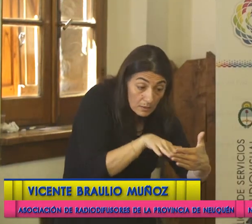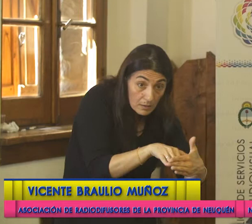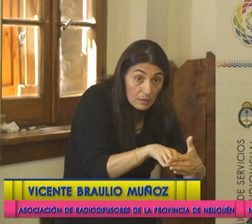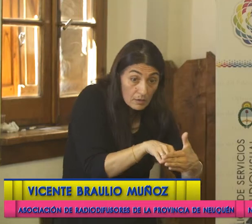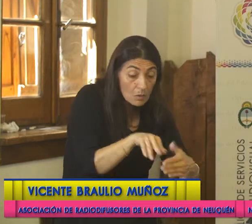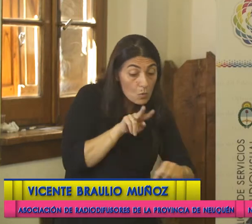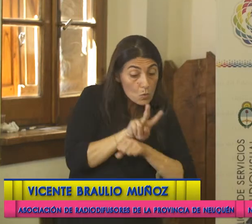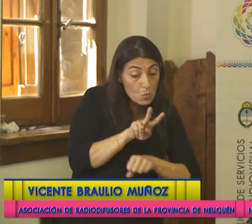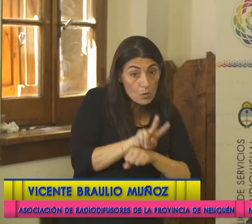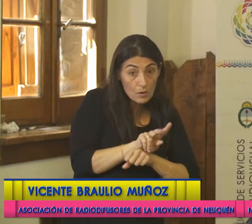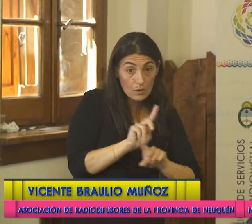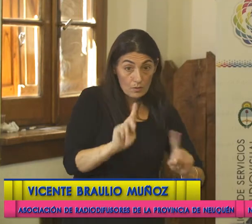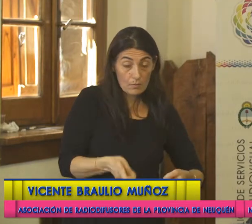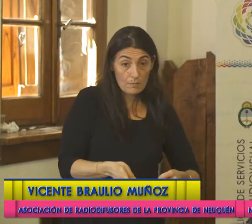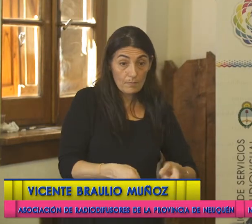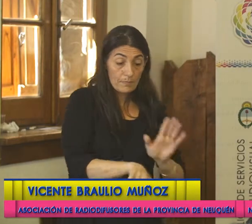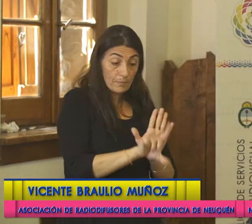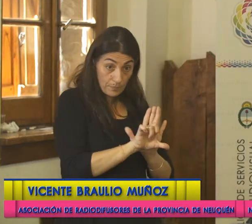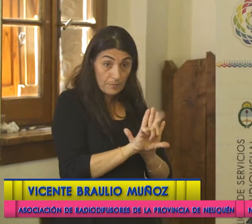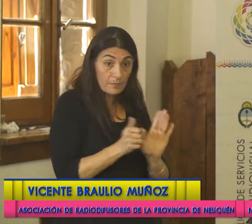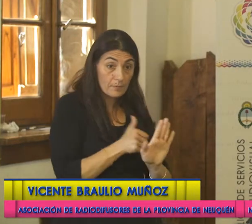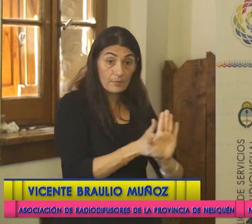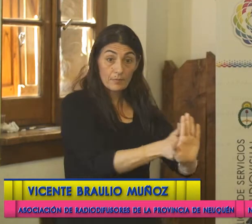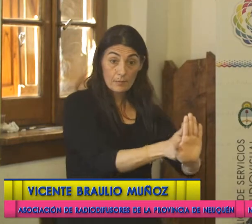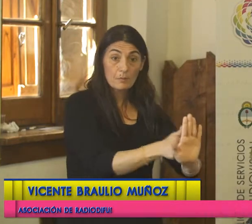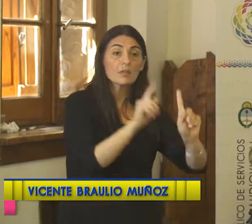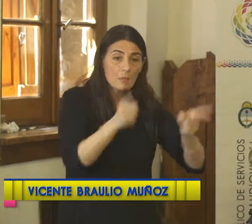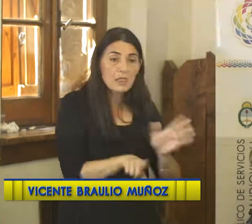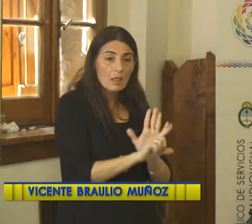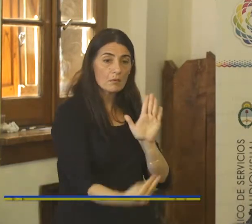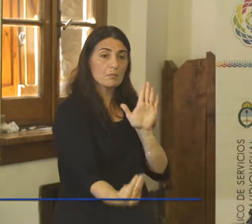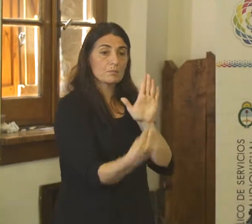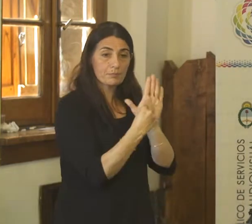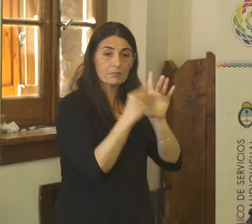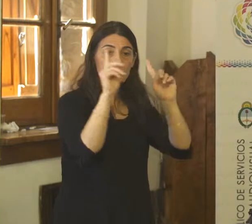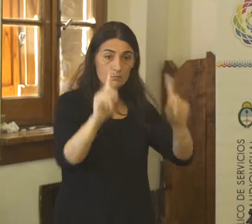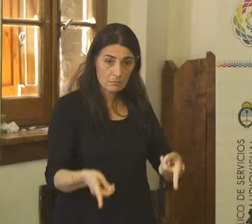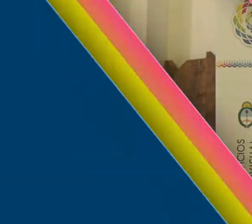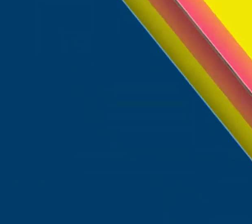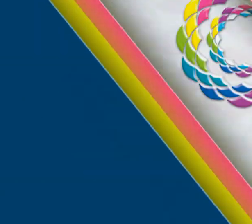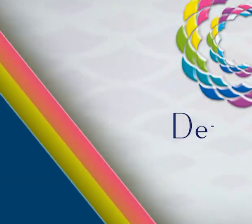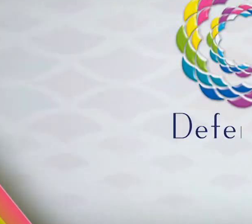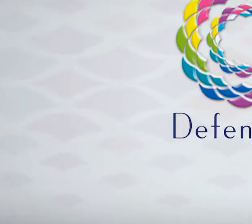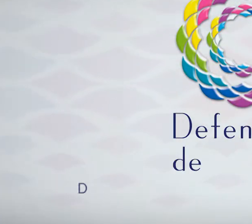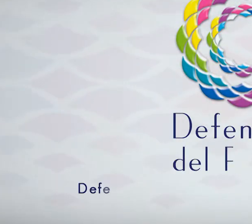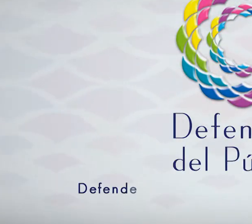la ley pero por sobre todo queremos ser parte de ella muchas gracias